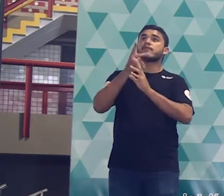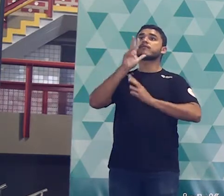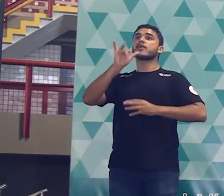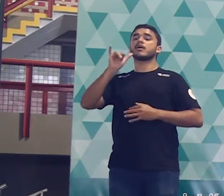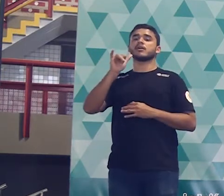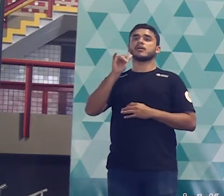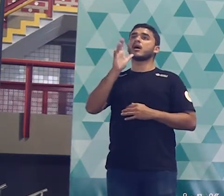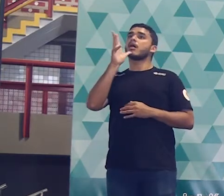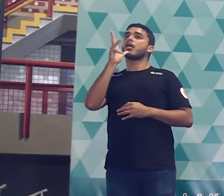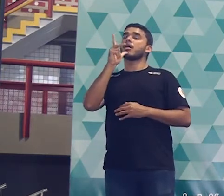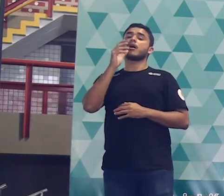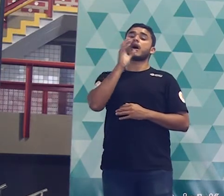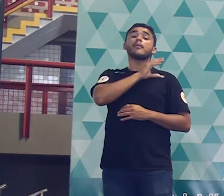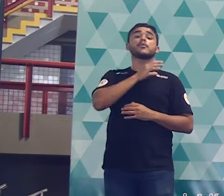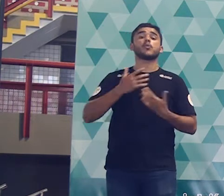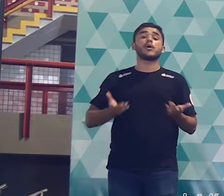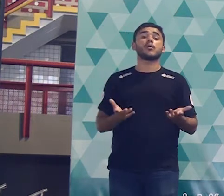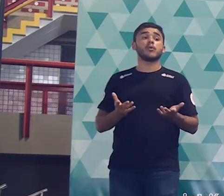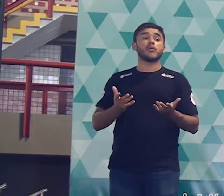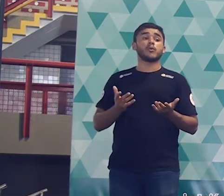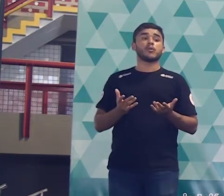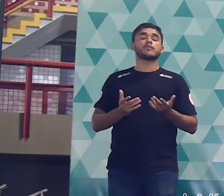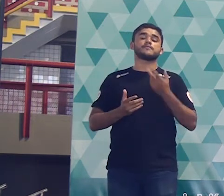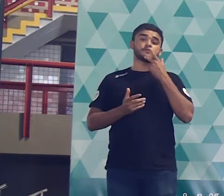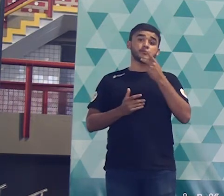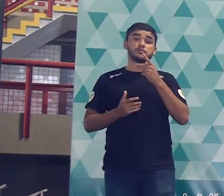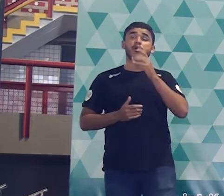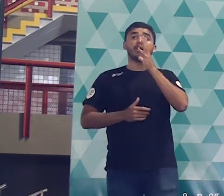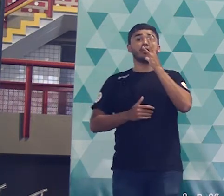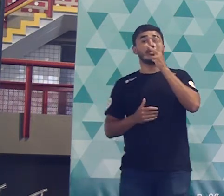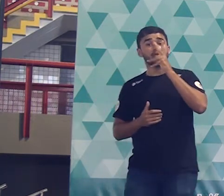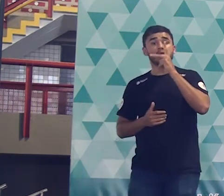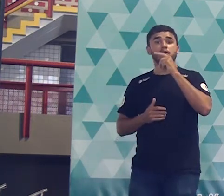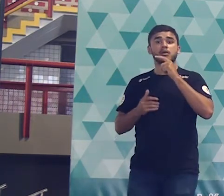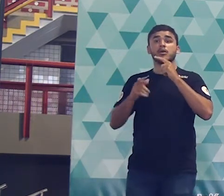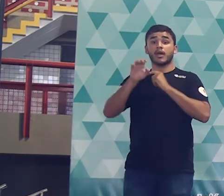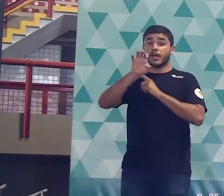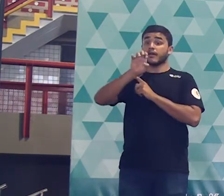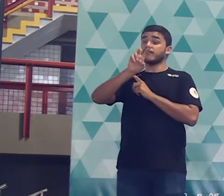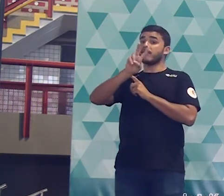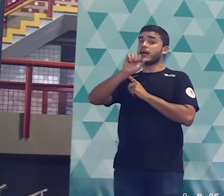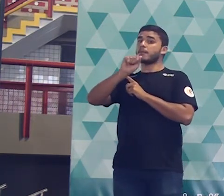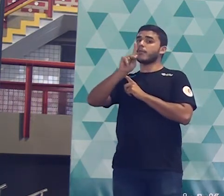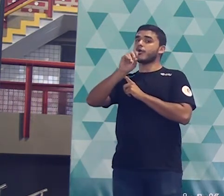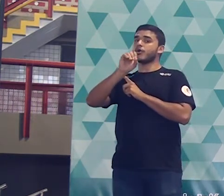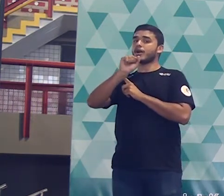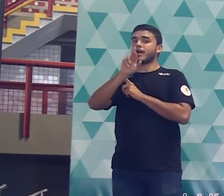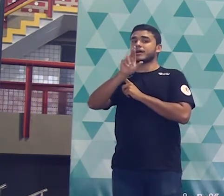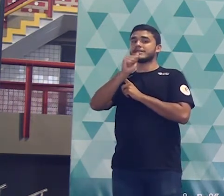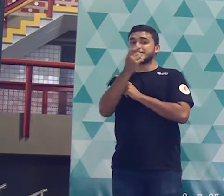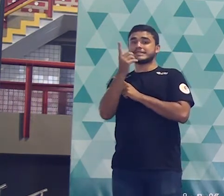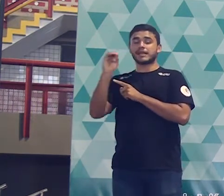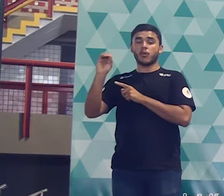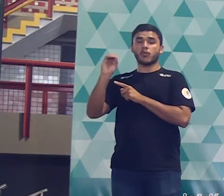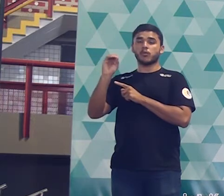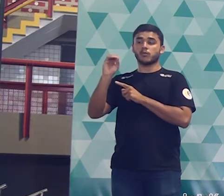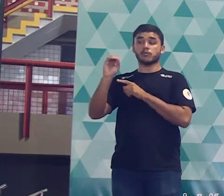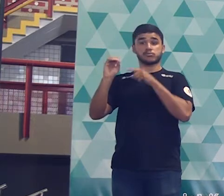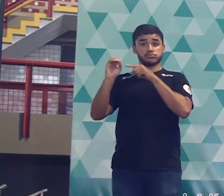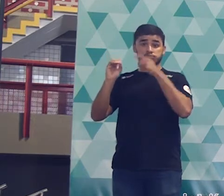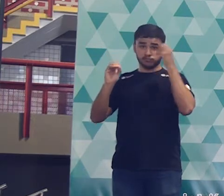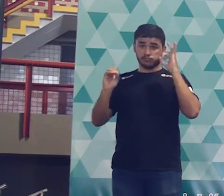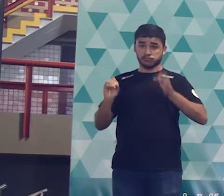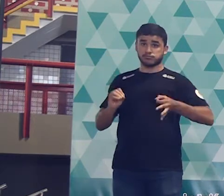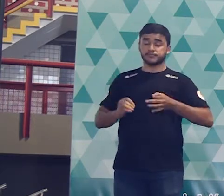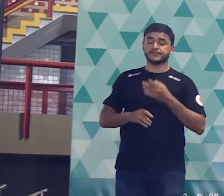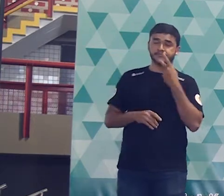forma lenta ou rápida? Se aconteceu de forma lenta, então é evaporação, não é ebulição. Vamos aqui para outra